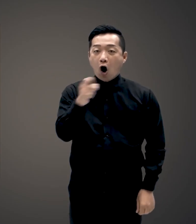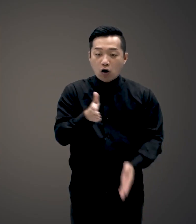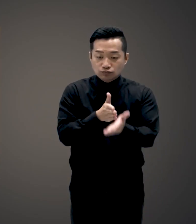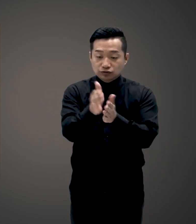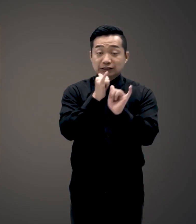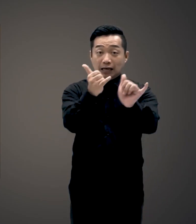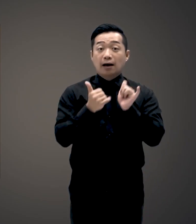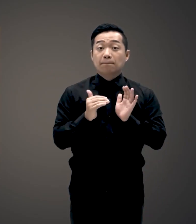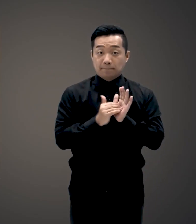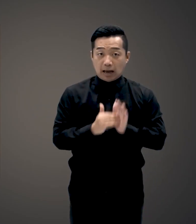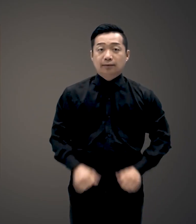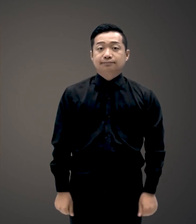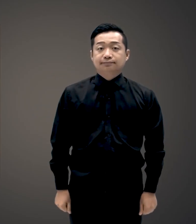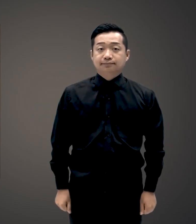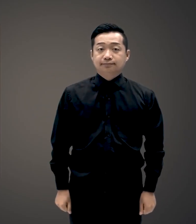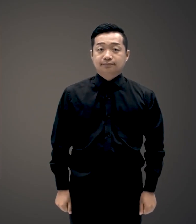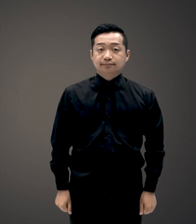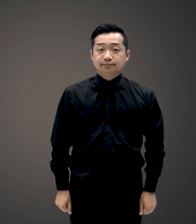수상작가,